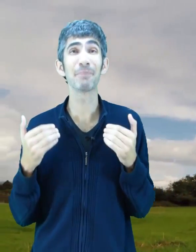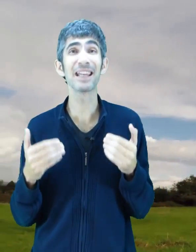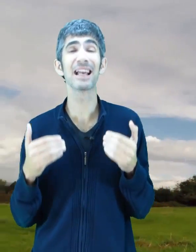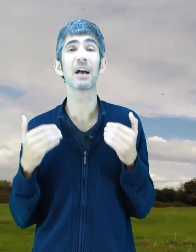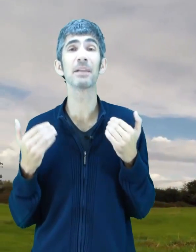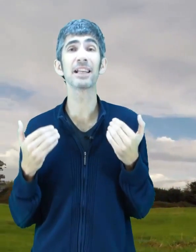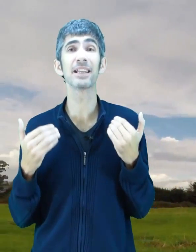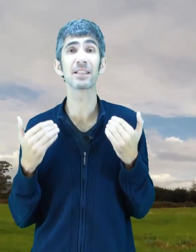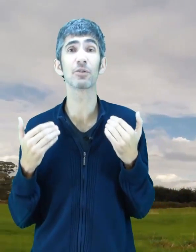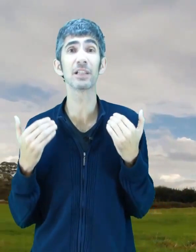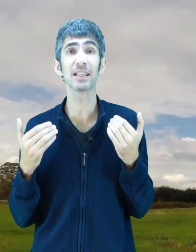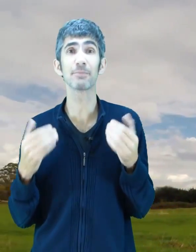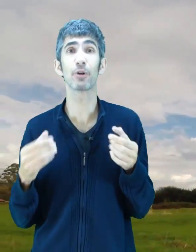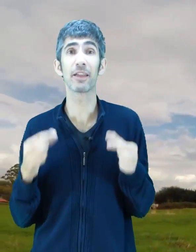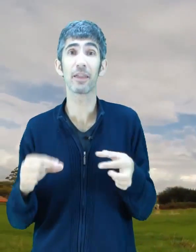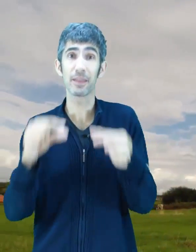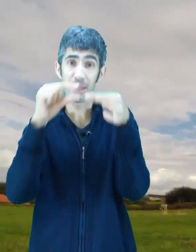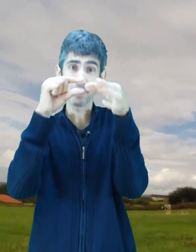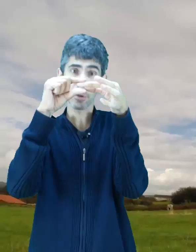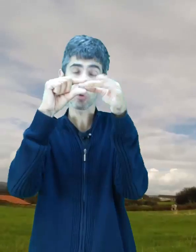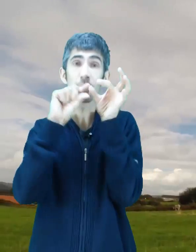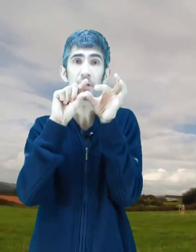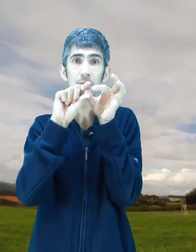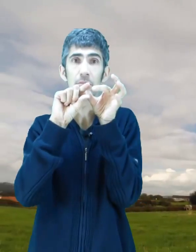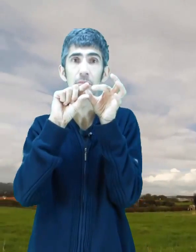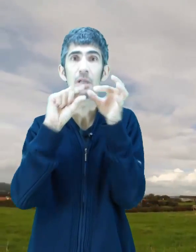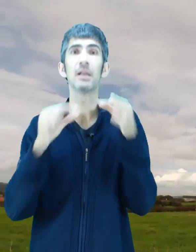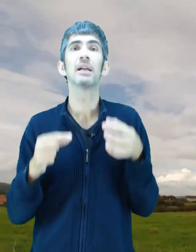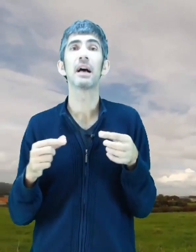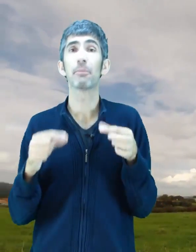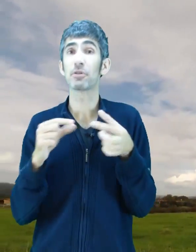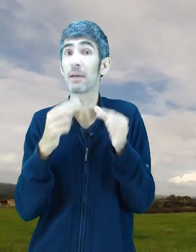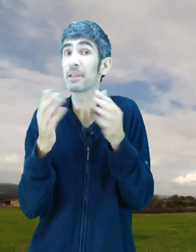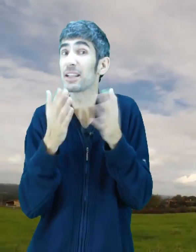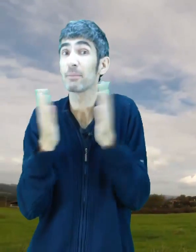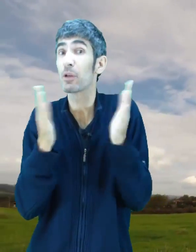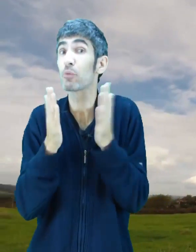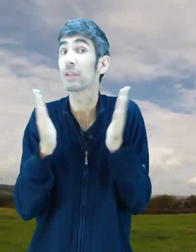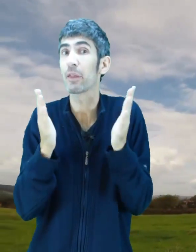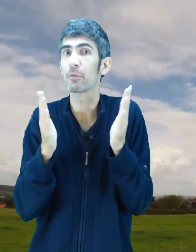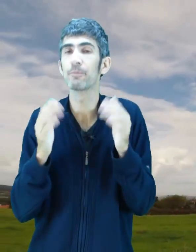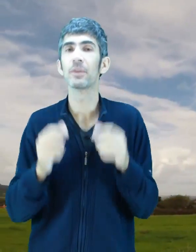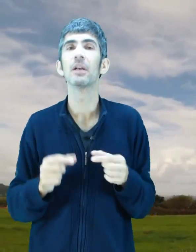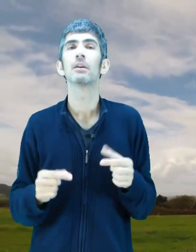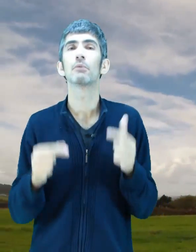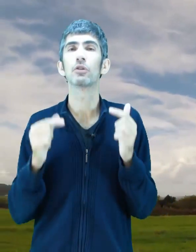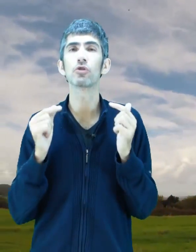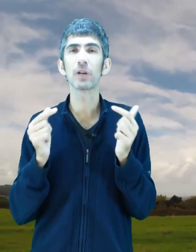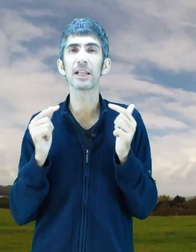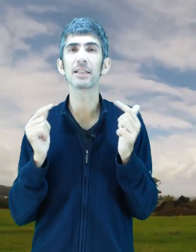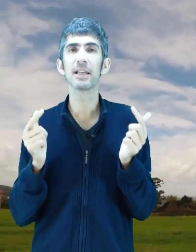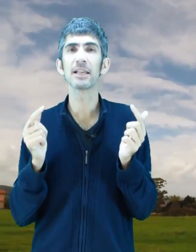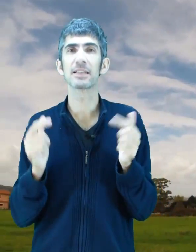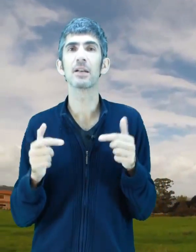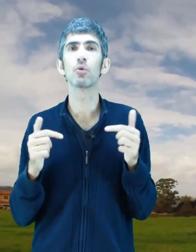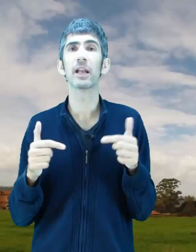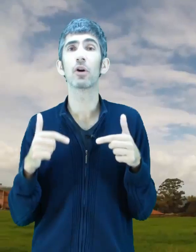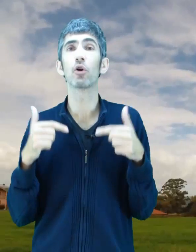1000 a 1500 gotitas por cada centímetro cúbico, aproximadamente el tamaño de un dado. Cuando chocan entre ellas dan lugar a gotas